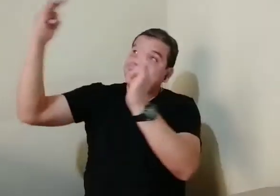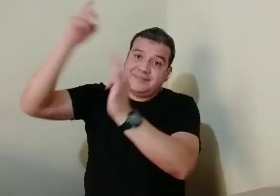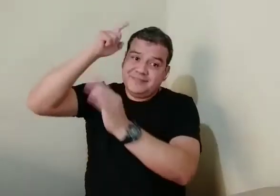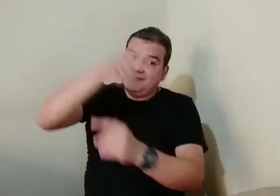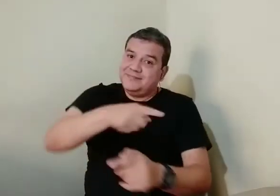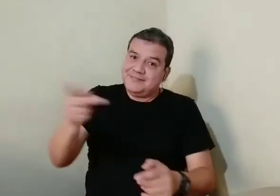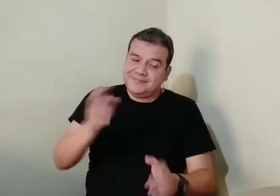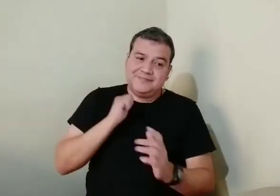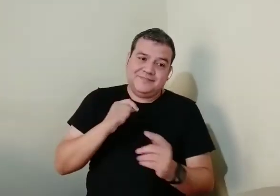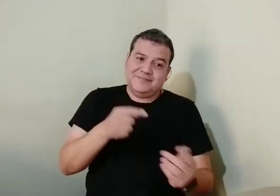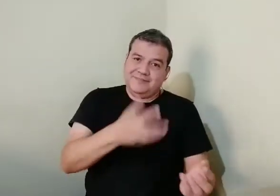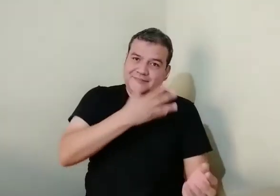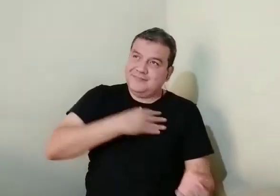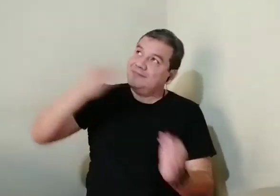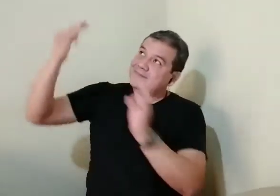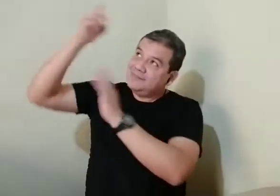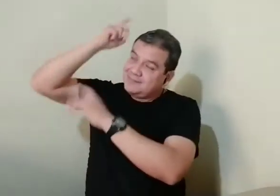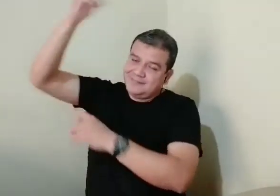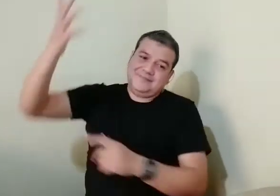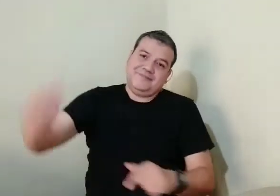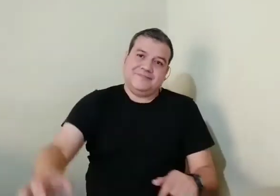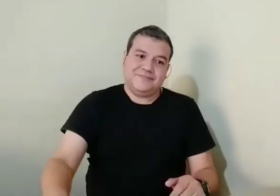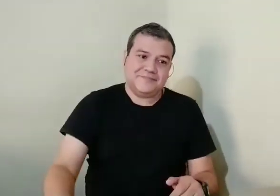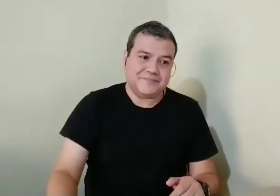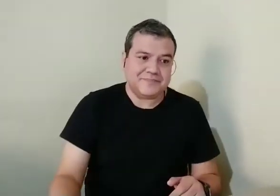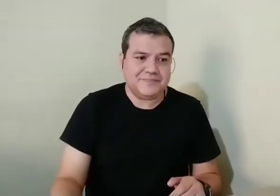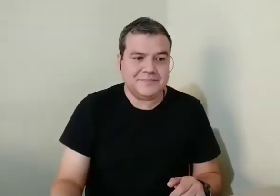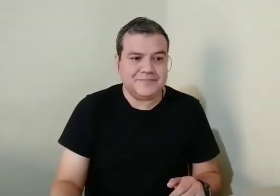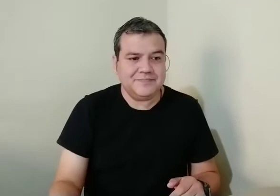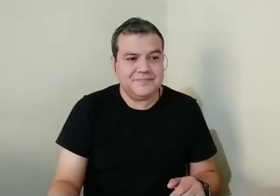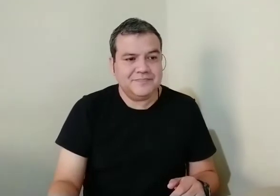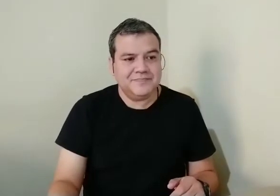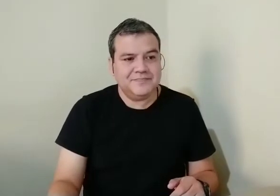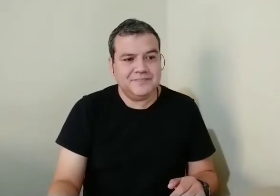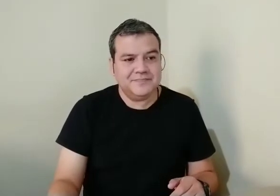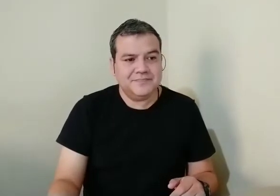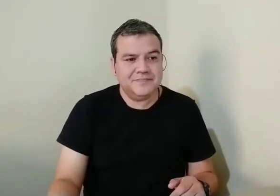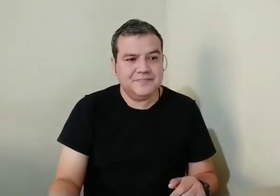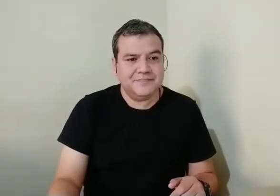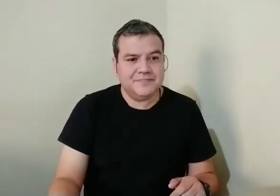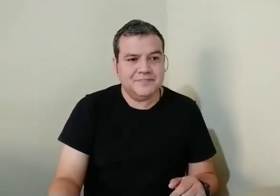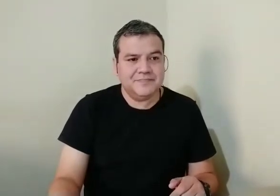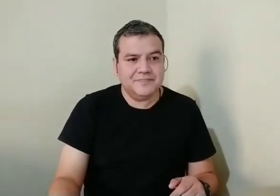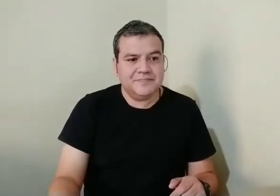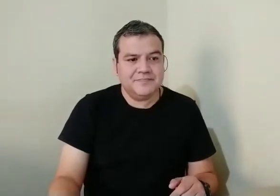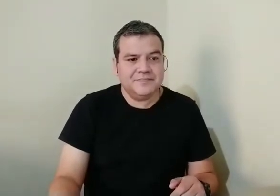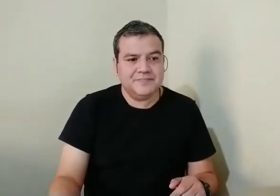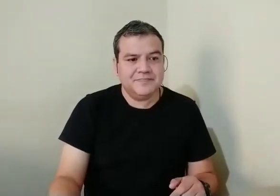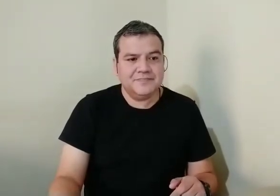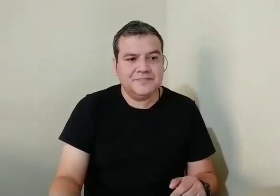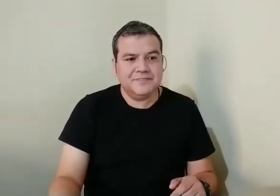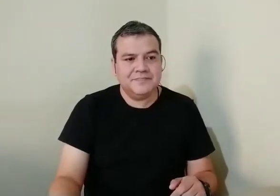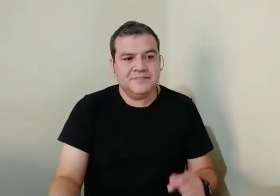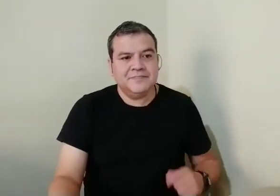prometida, Moisés les recordó todas las cosas maravillosas que el Señor les había